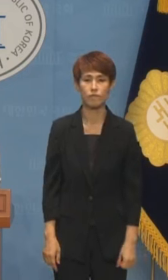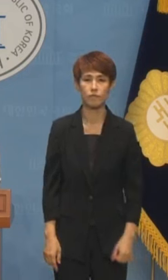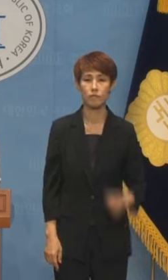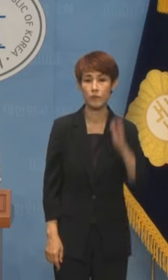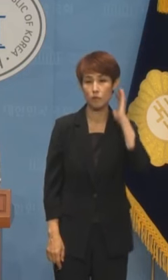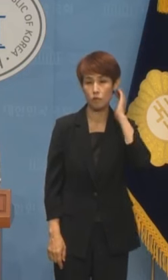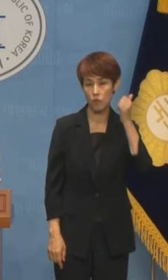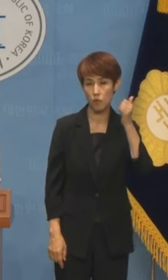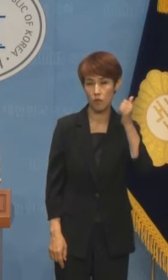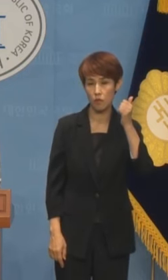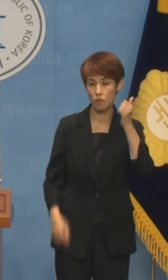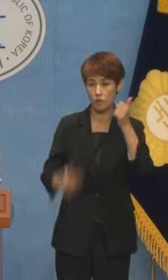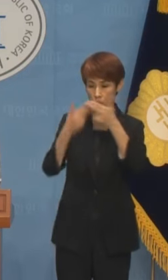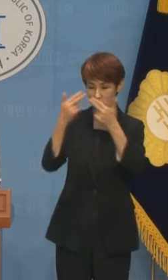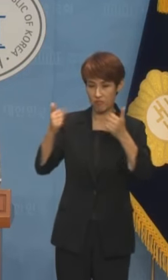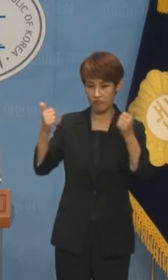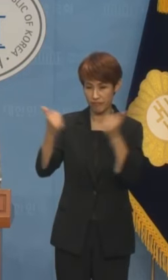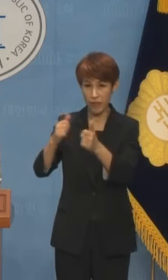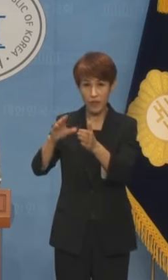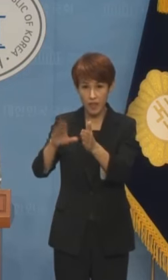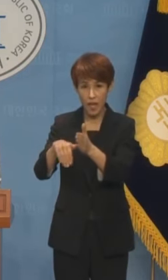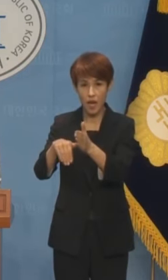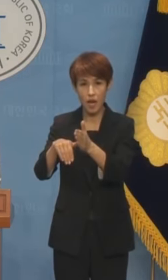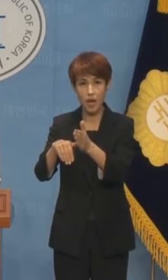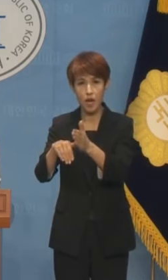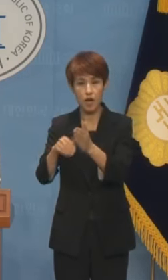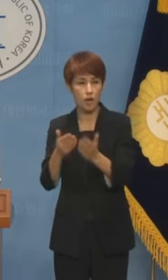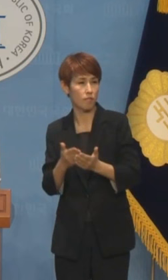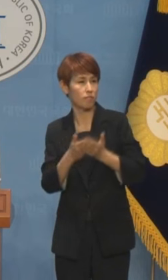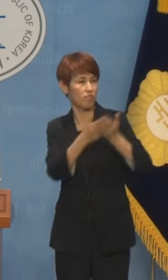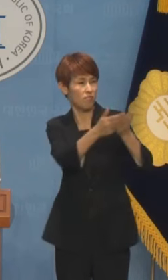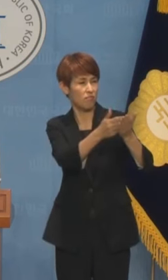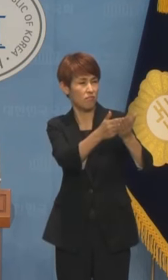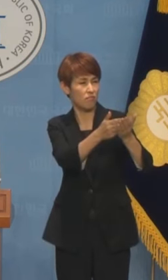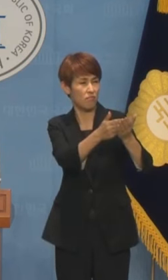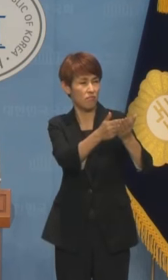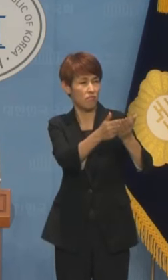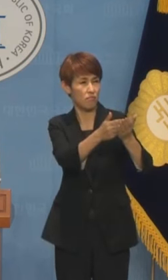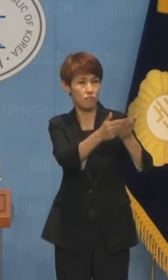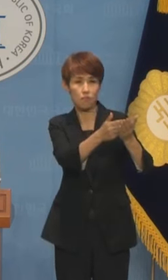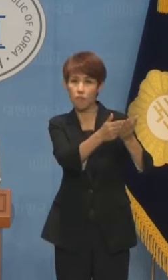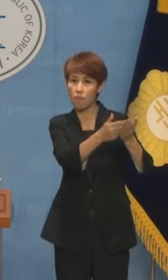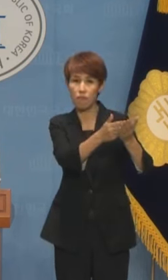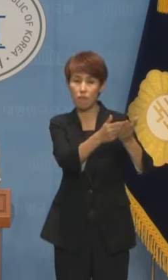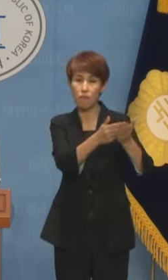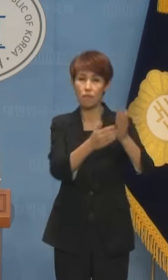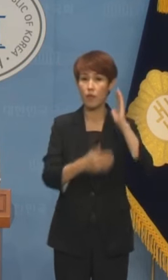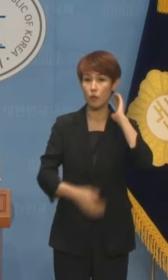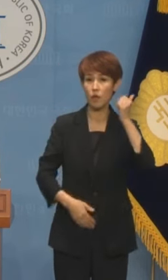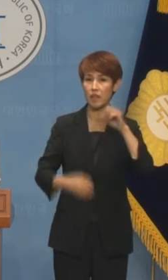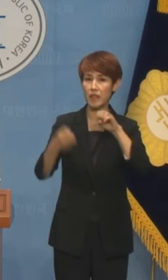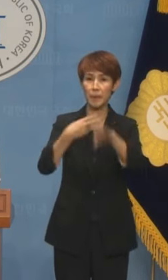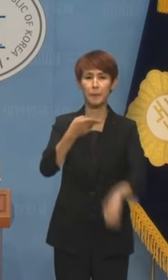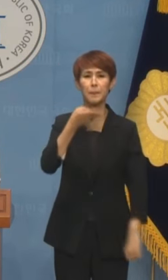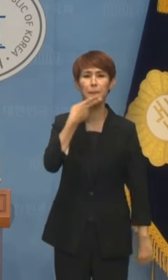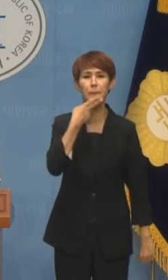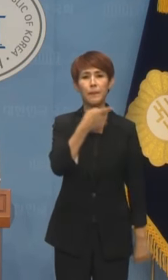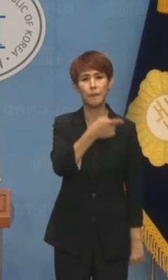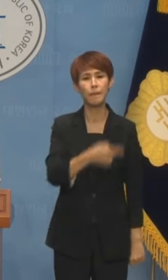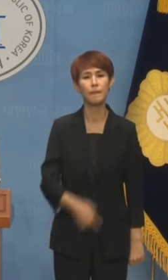영수회담에서 이재명 대표가 전달한 그 어떤 국민의 목소리에도 응답하지